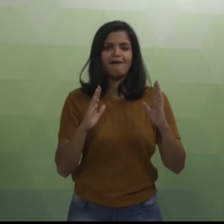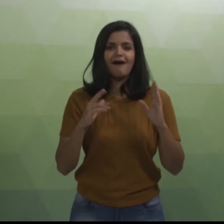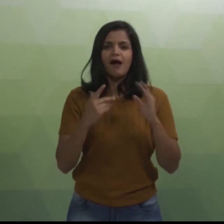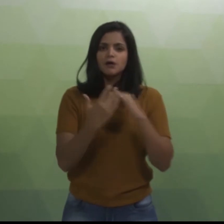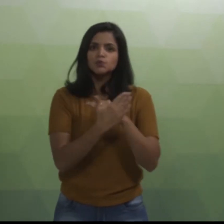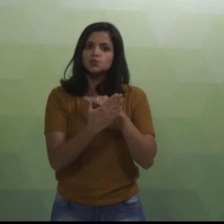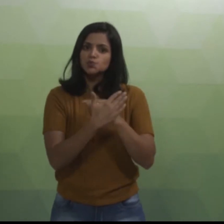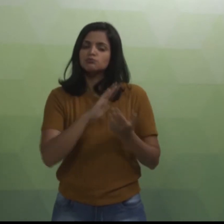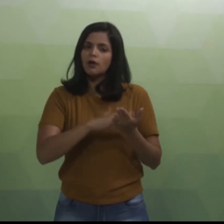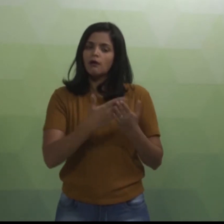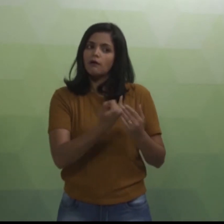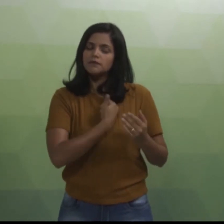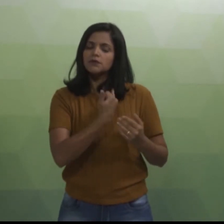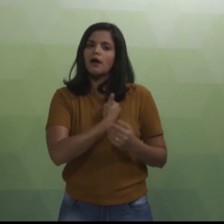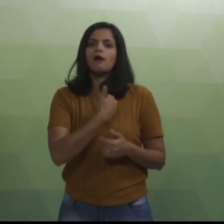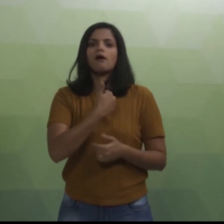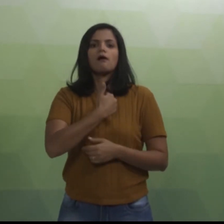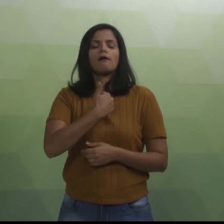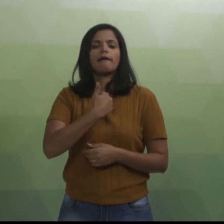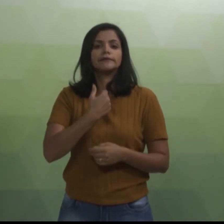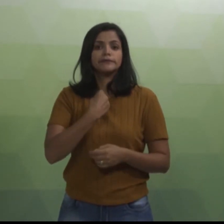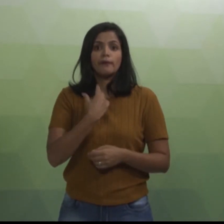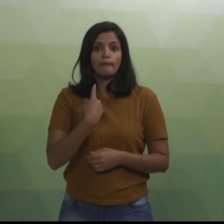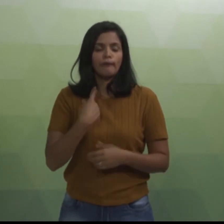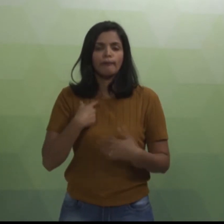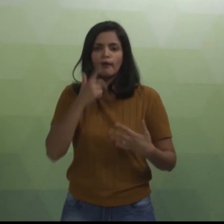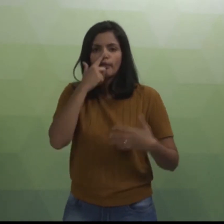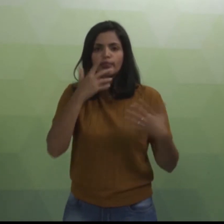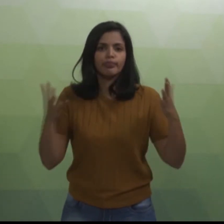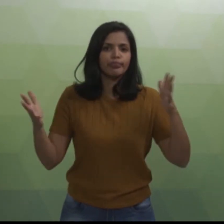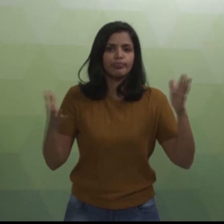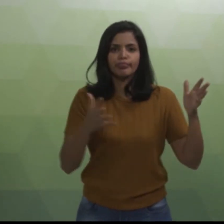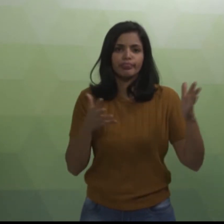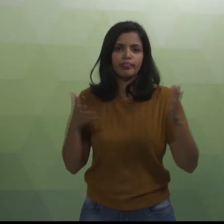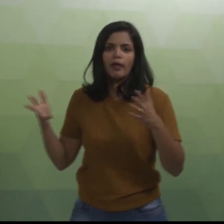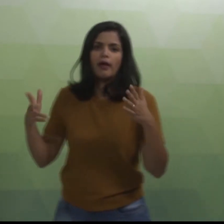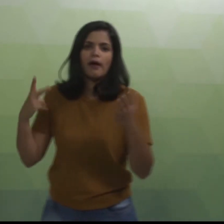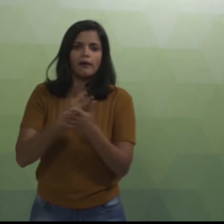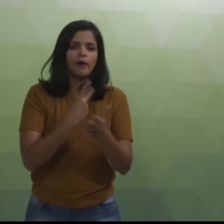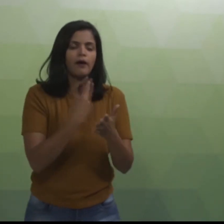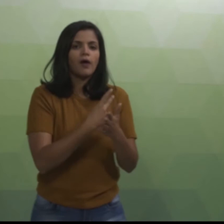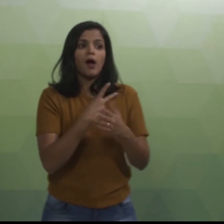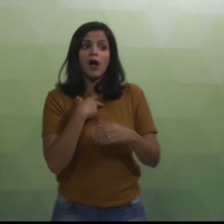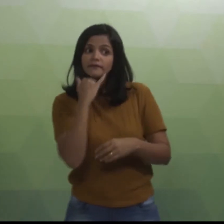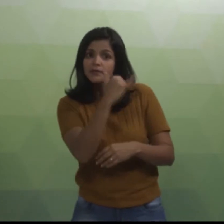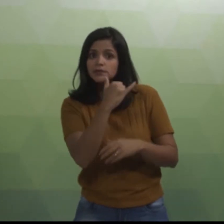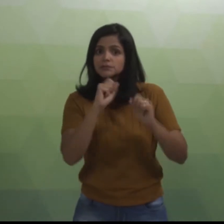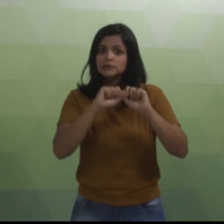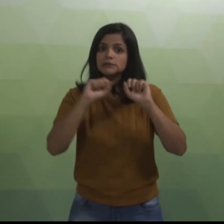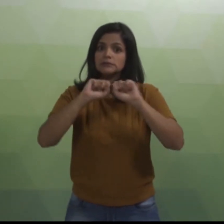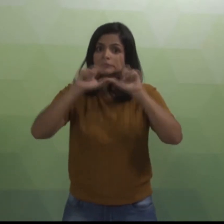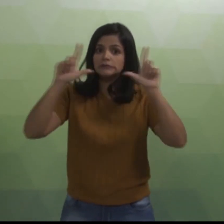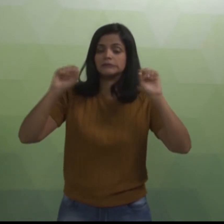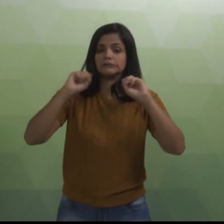Então, é quem me auxilia na minha marcação espacial, o local que eu vou ficar, para que eu não fique aqui